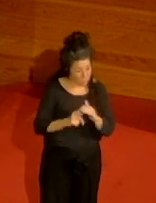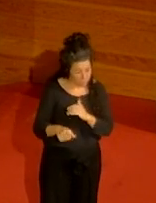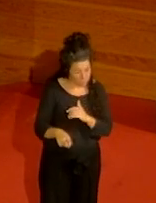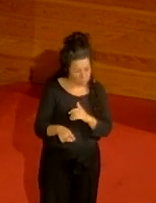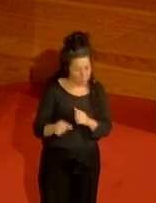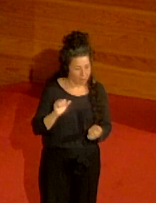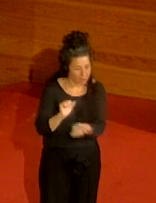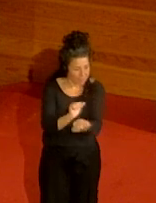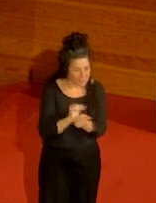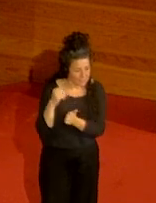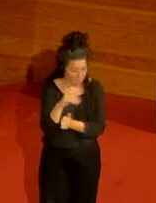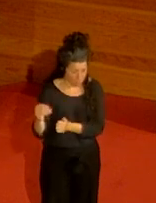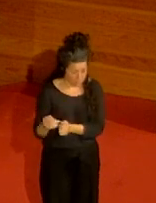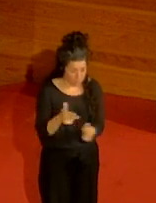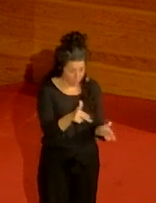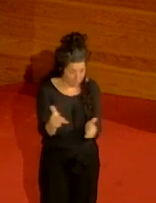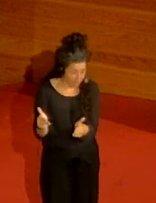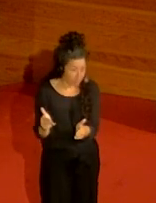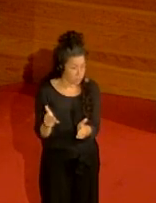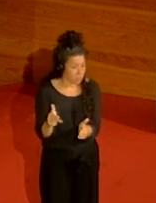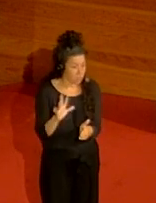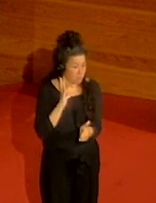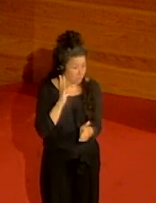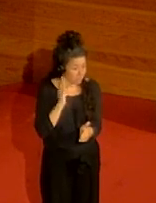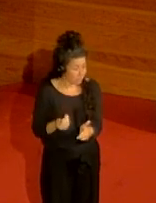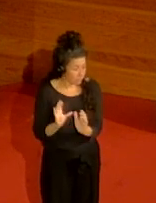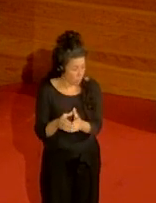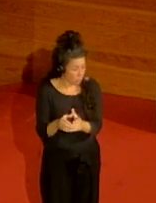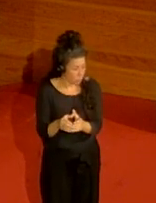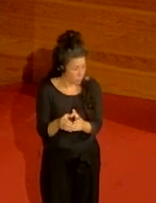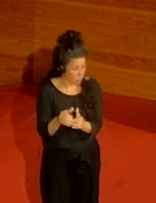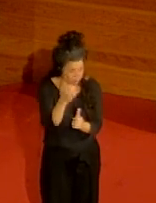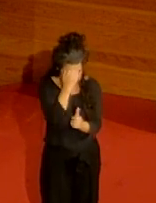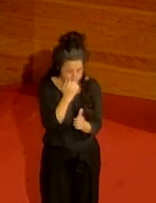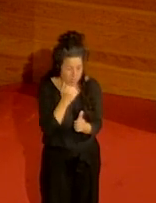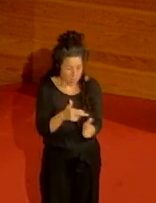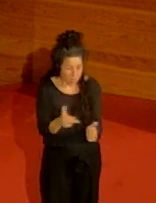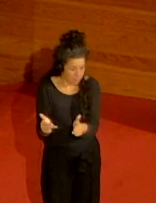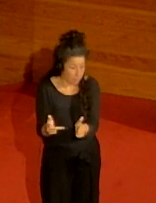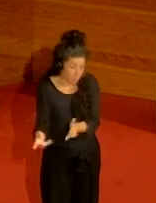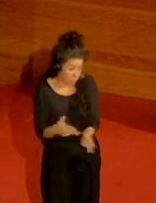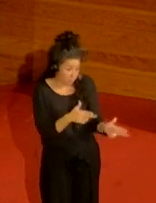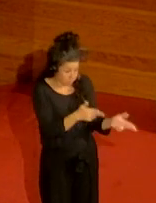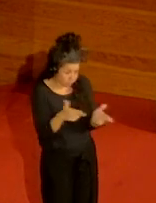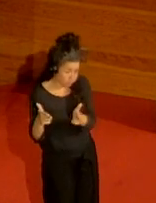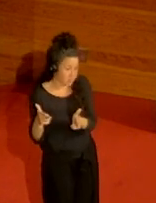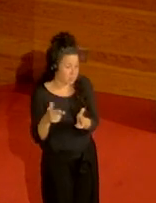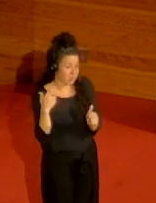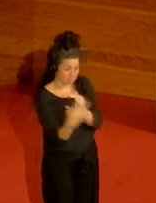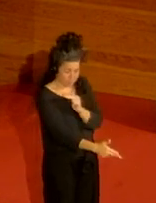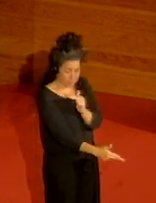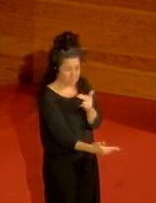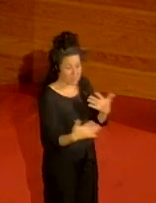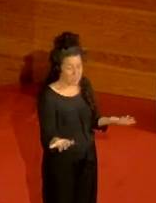a estos jóvenes que están armados y que pertenecen a milicias palestinas pues ellos responden están armados responden con armas y últimamente